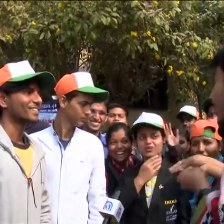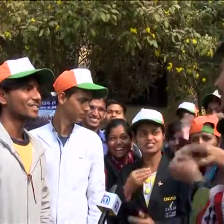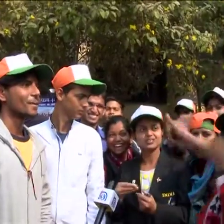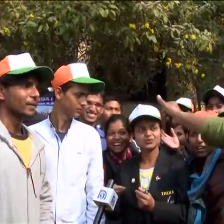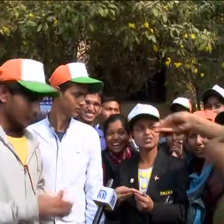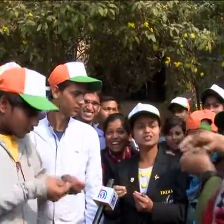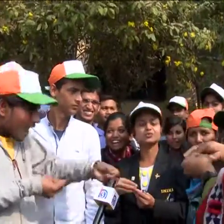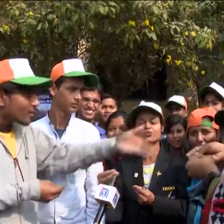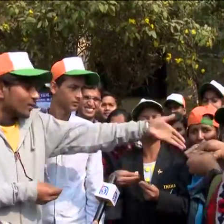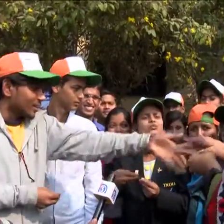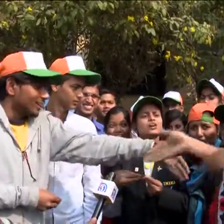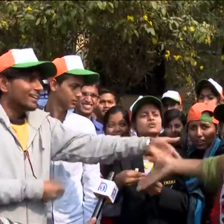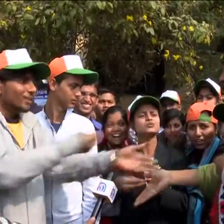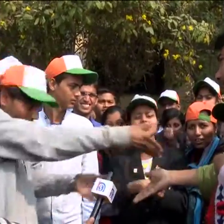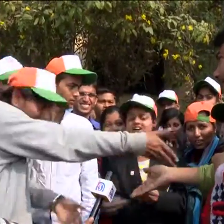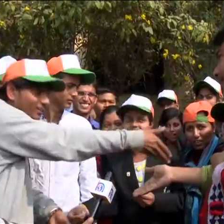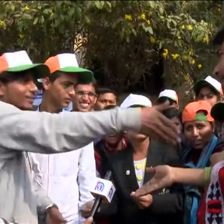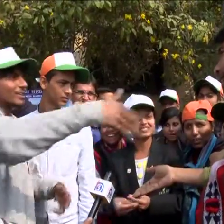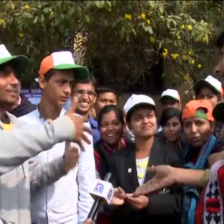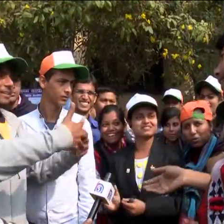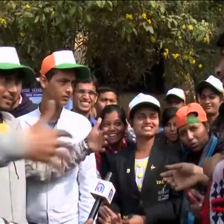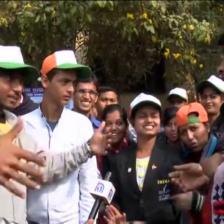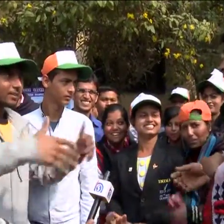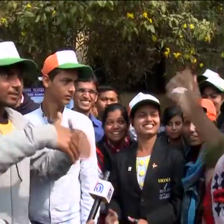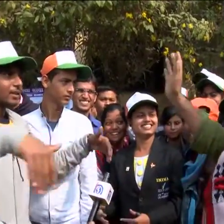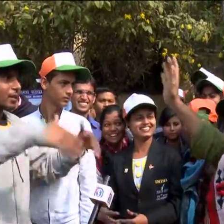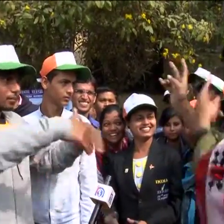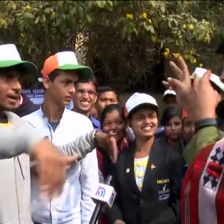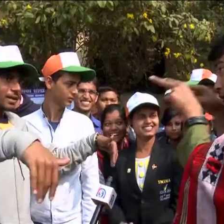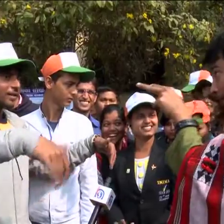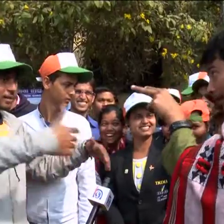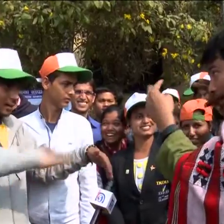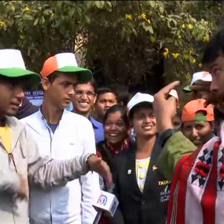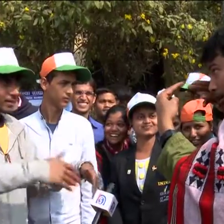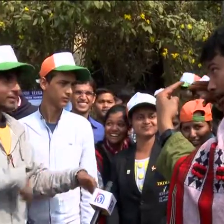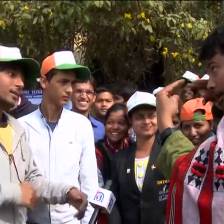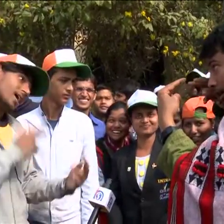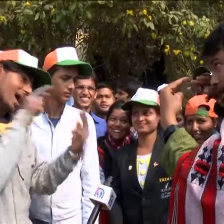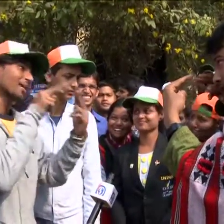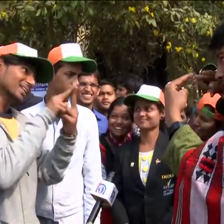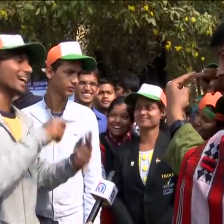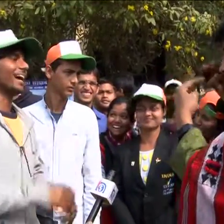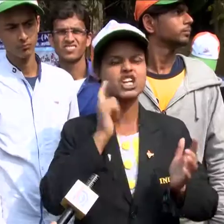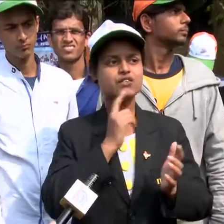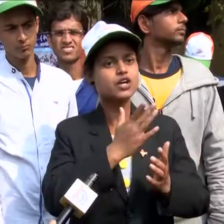पास थे? दूर थे? पास थे? ये ऐसे हैं? आपको बोला आंखों में देखा क्या? आंखों में देखा क्या? आंखों में देखा।